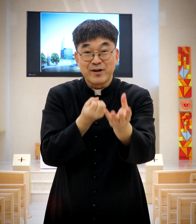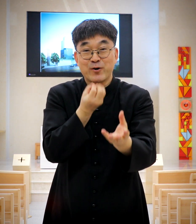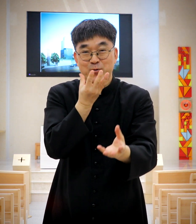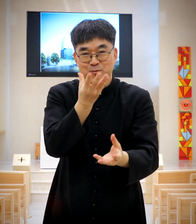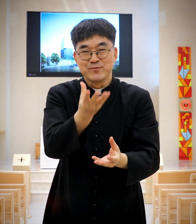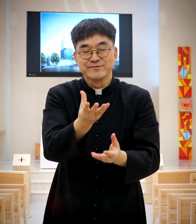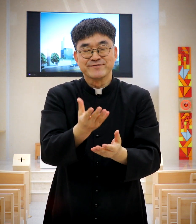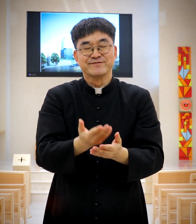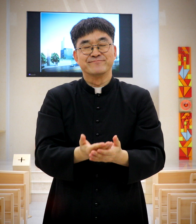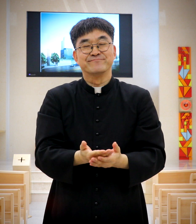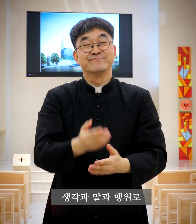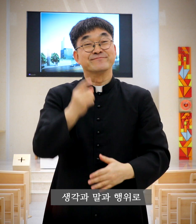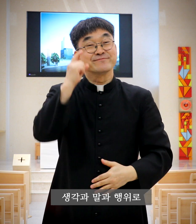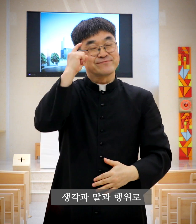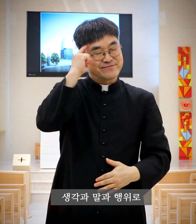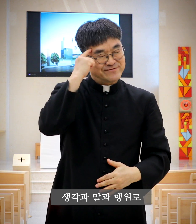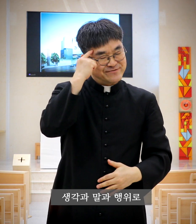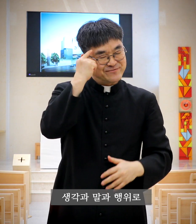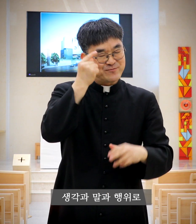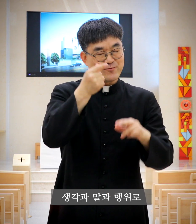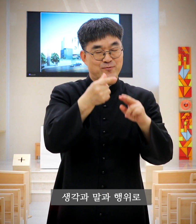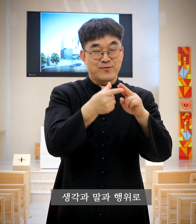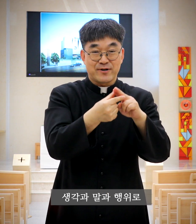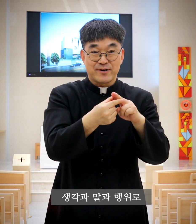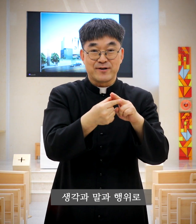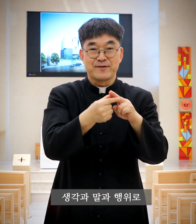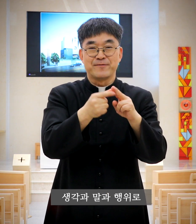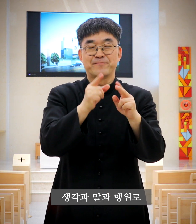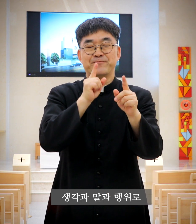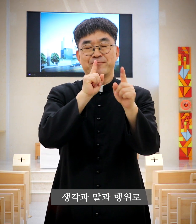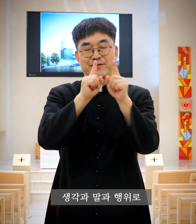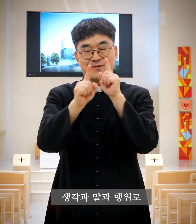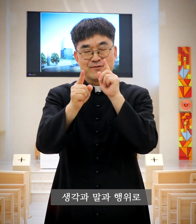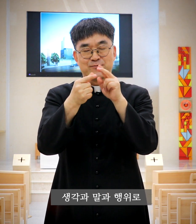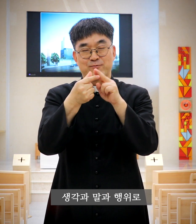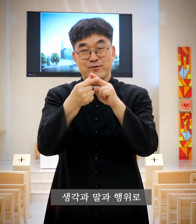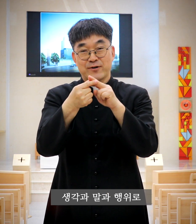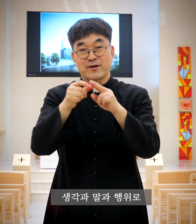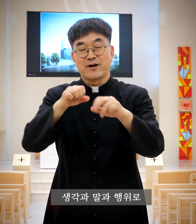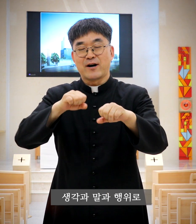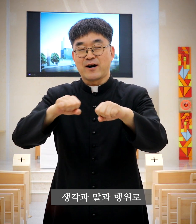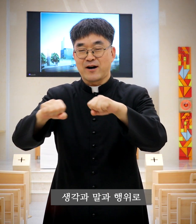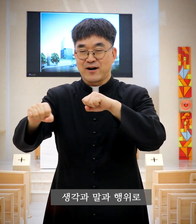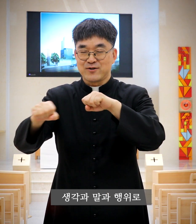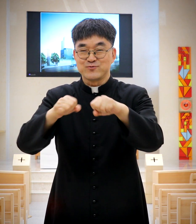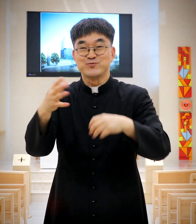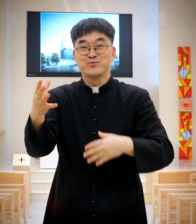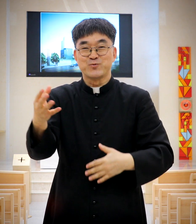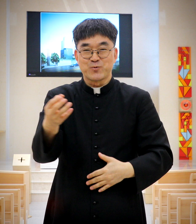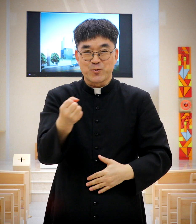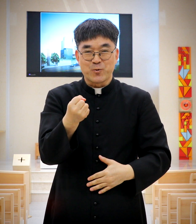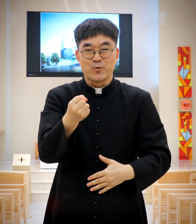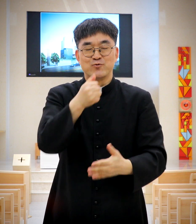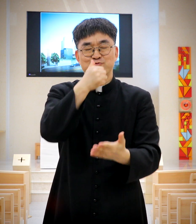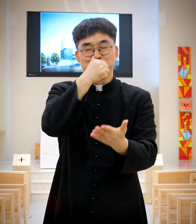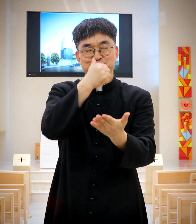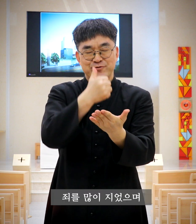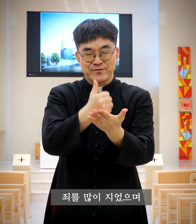생각과 말과 행위로 죄를